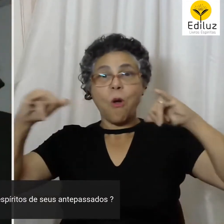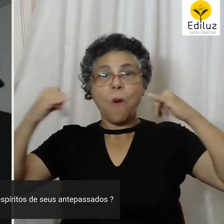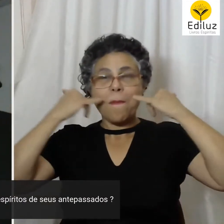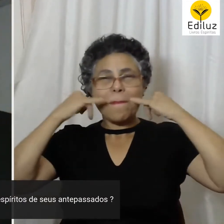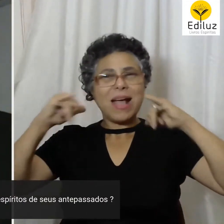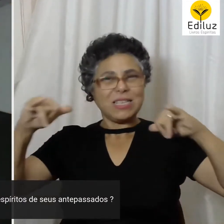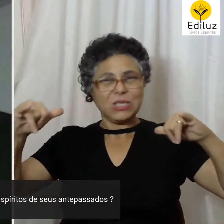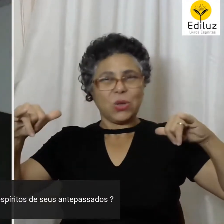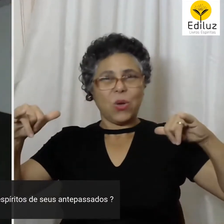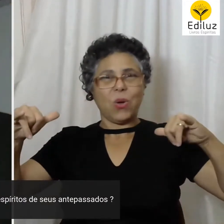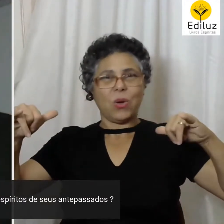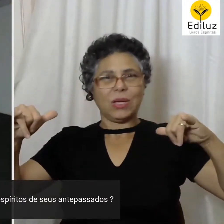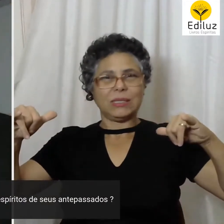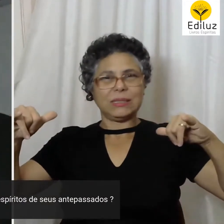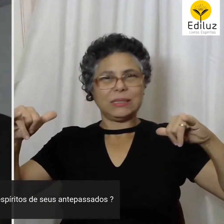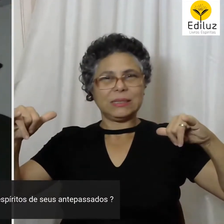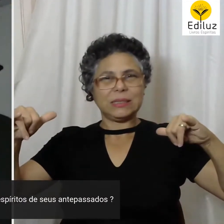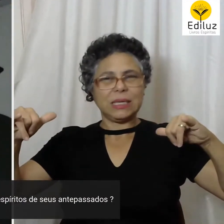informações mesmo,